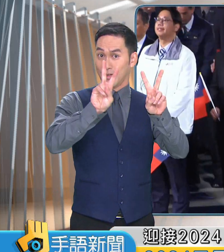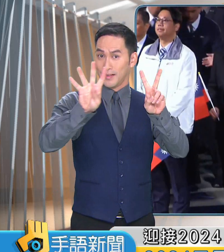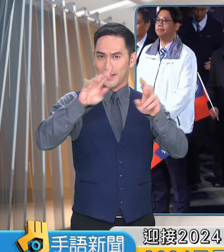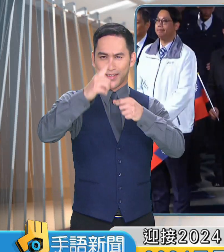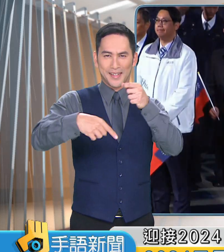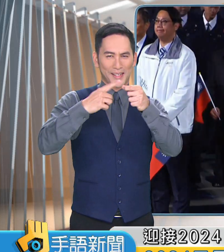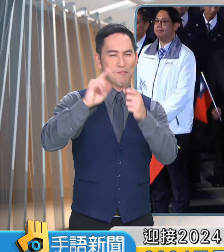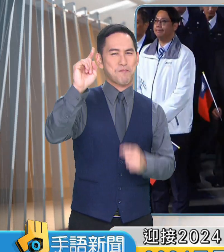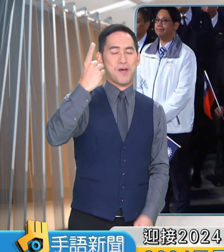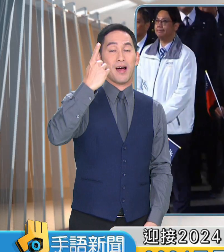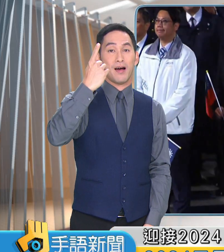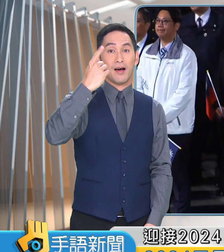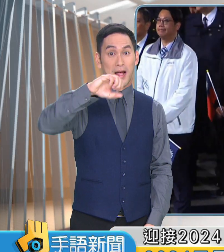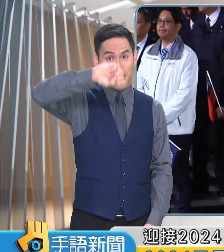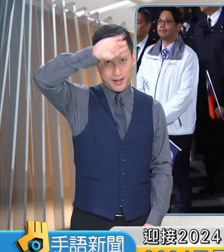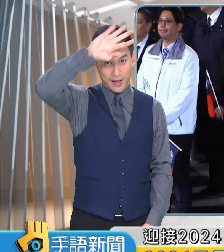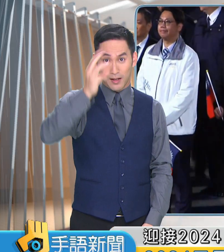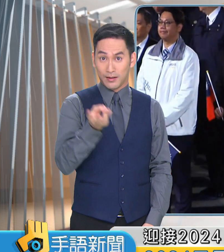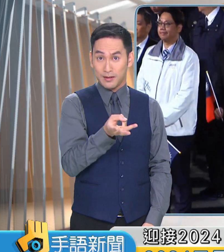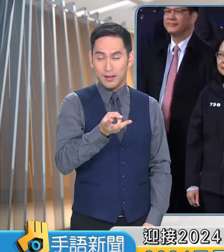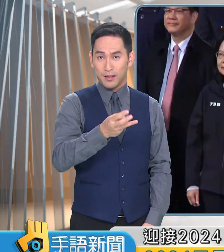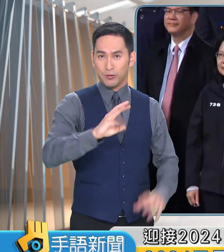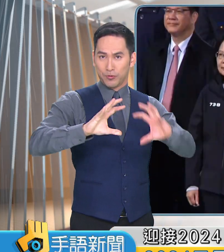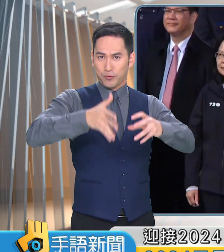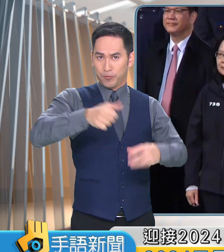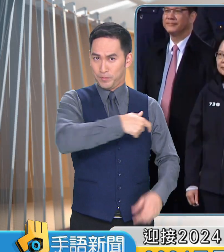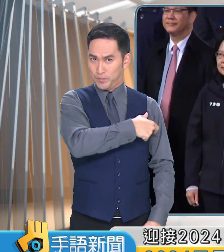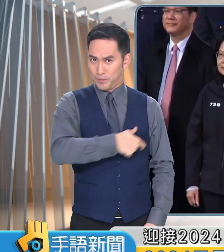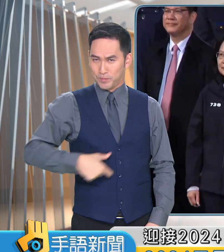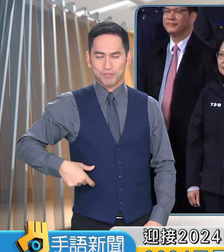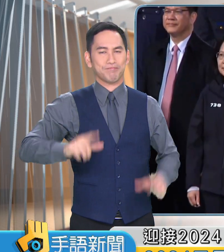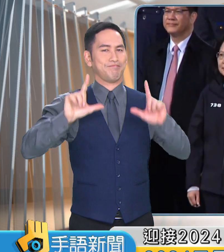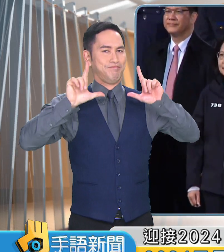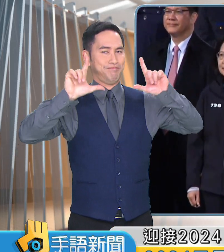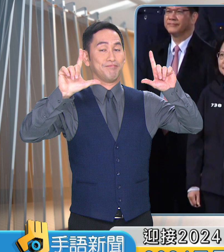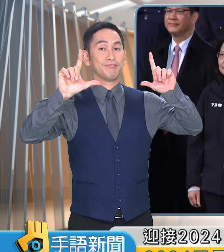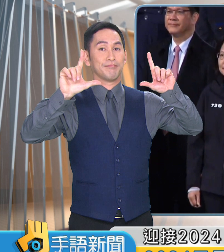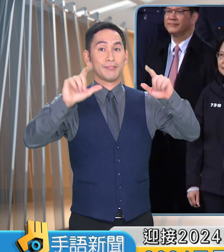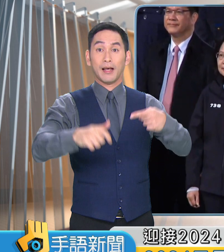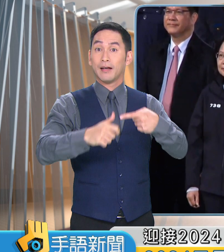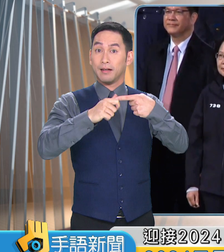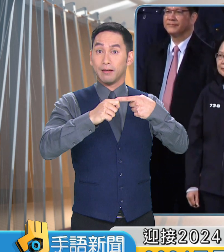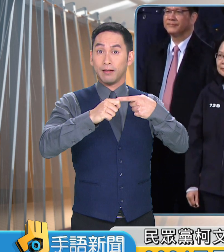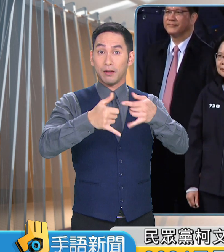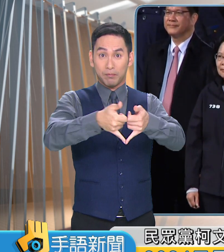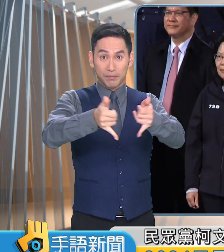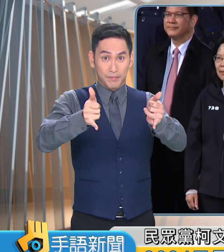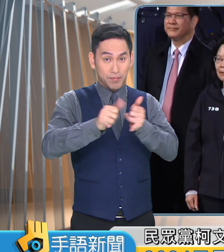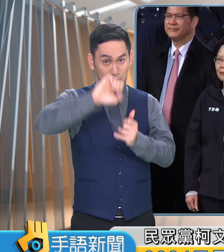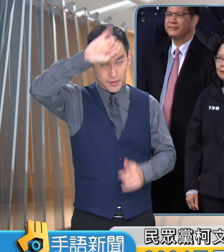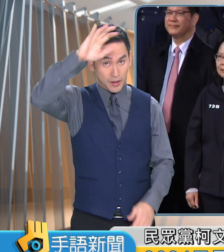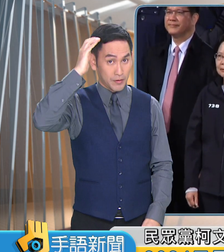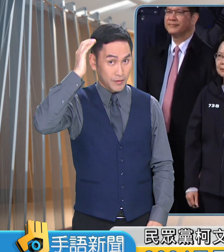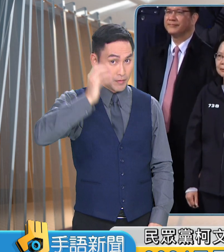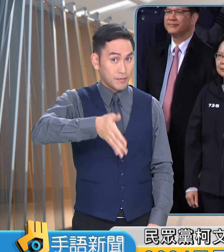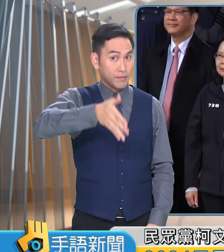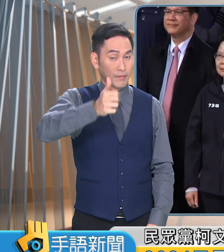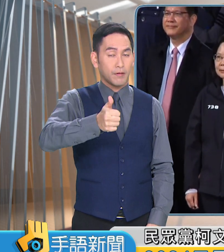迎接2024，各党总统候选人有不同的行程。民众党柯文哲到台